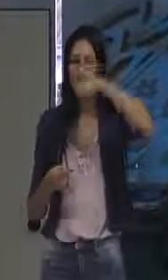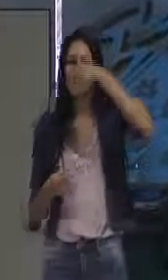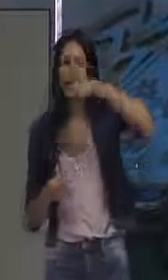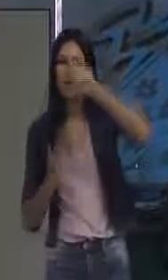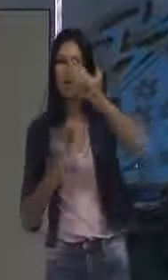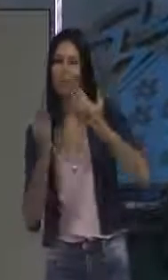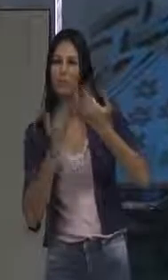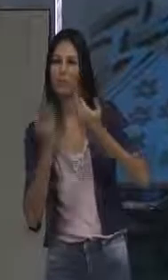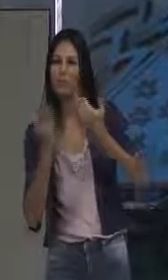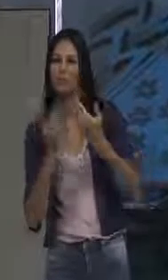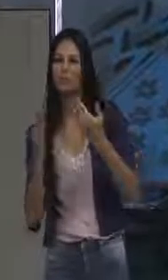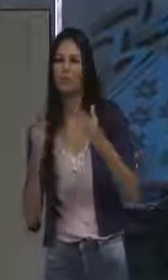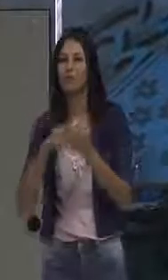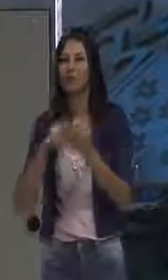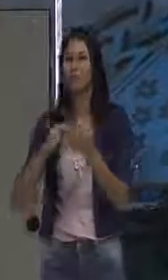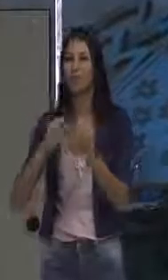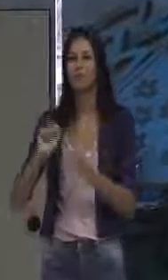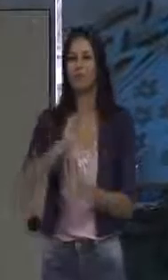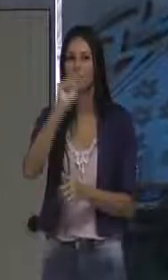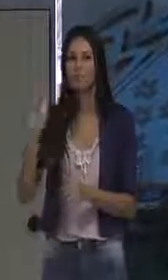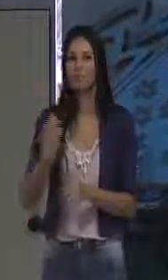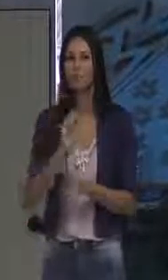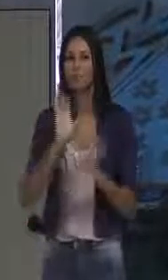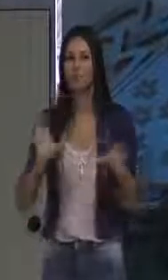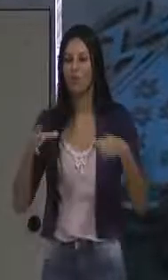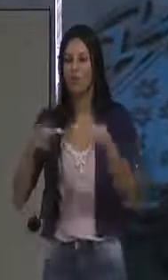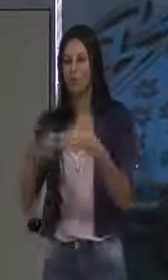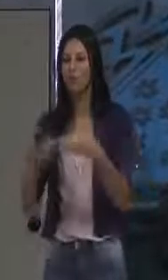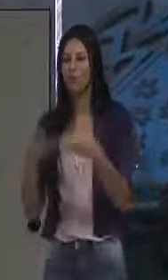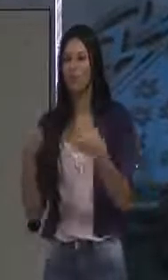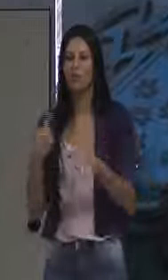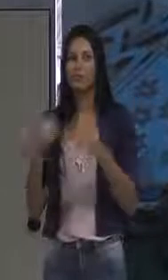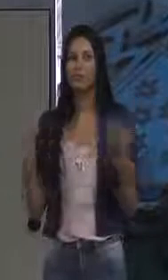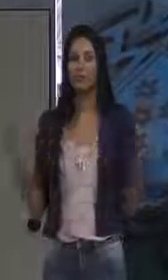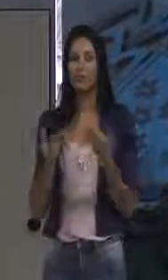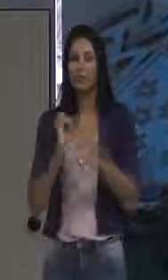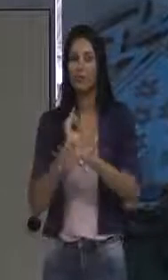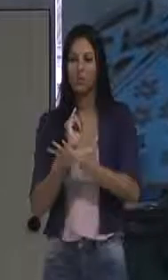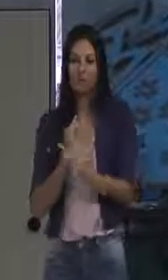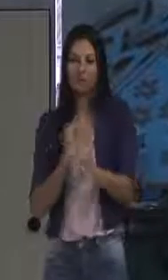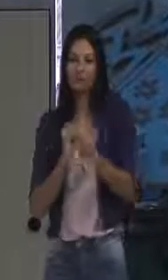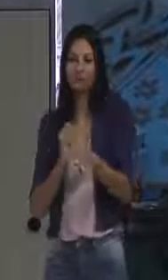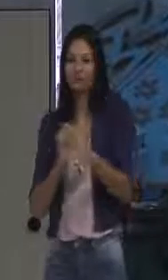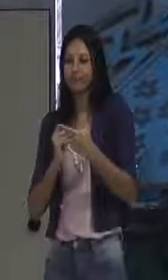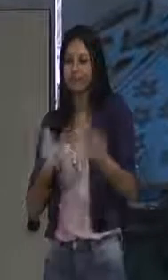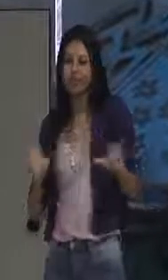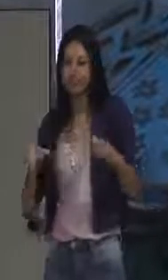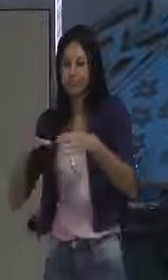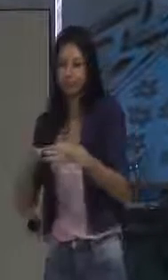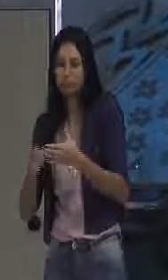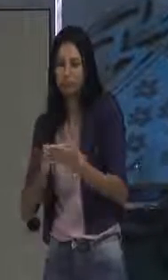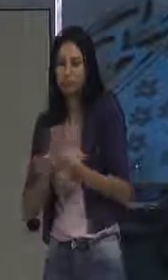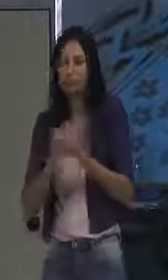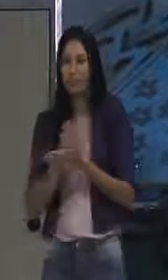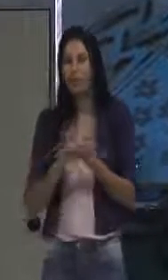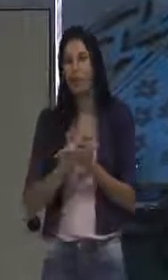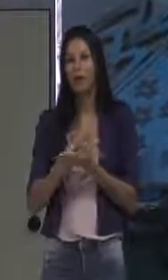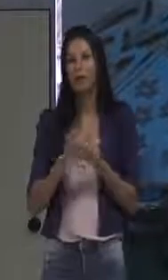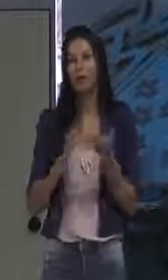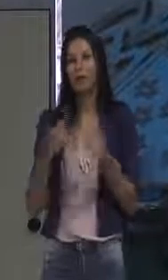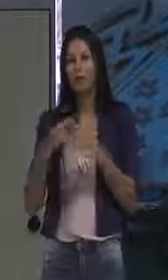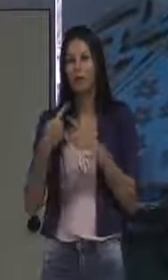relação ao associativismo, ao cooperativismo. Por exemplo, praticamente hoje em Ilhéus não tem nenhuma cooperativa, a não ser a do Dero ali na agricultura